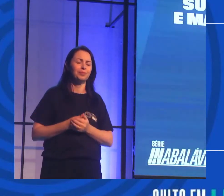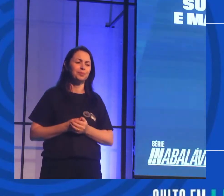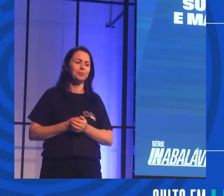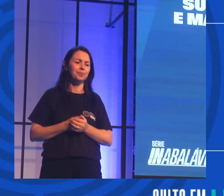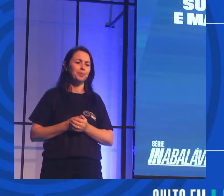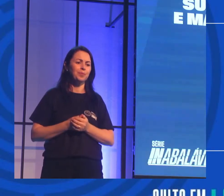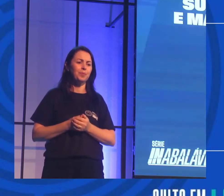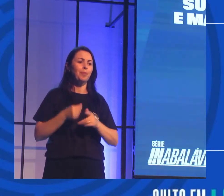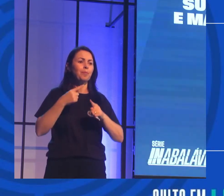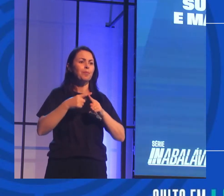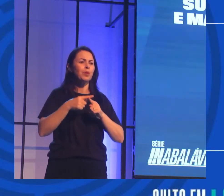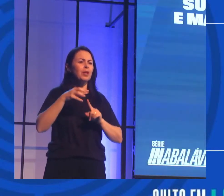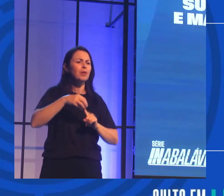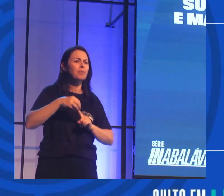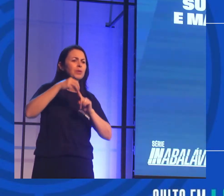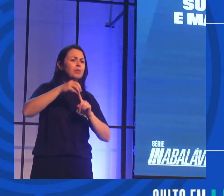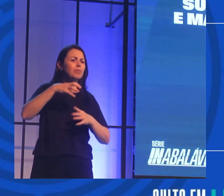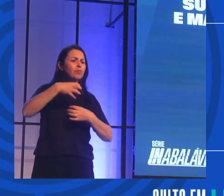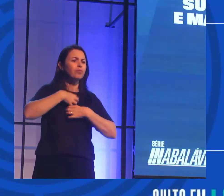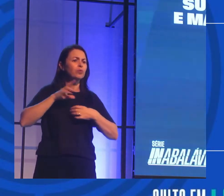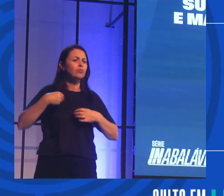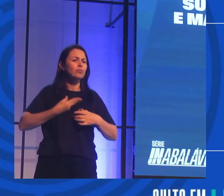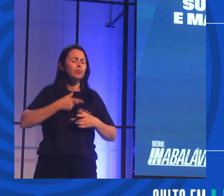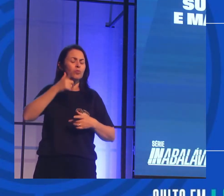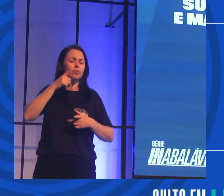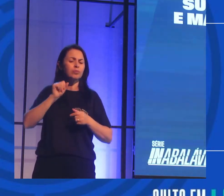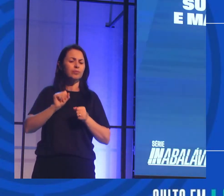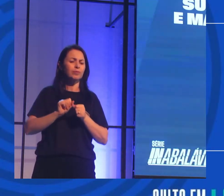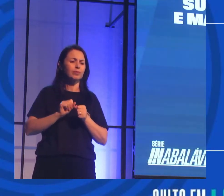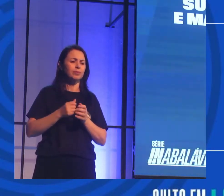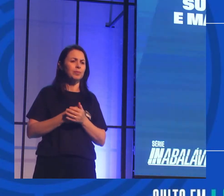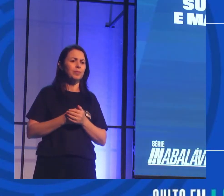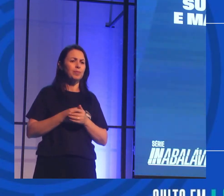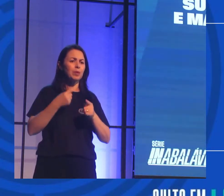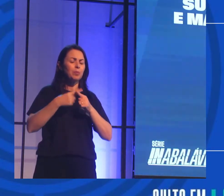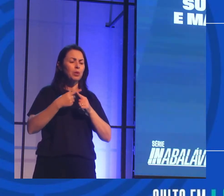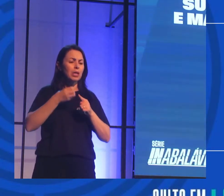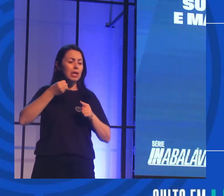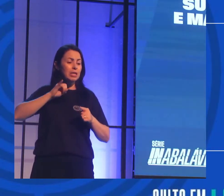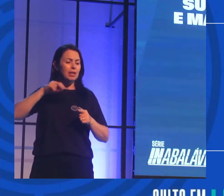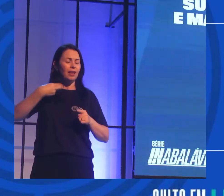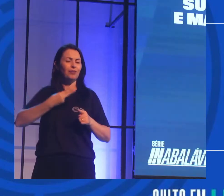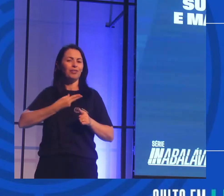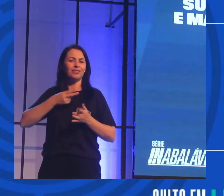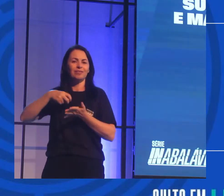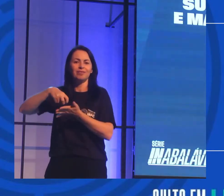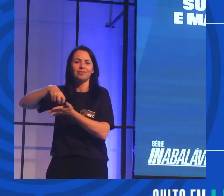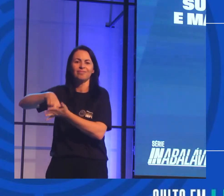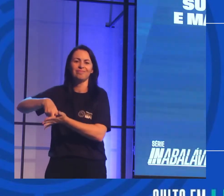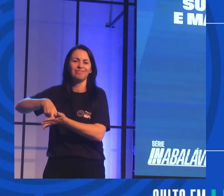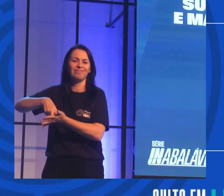Mas a única maneira de fazermos isso é quando nos ajoelhamos